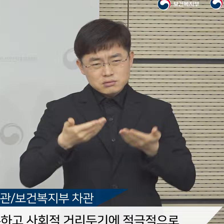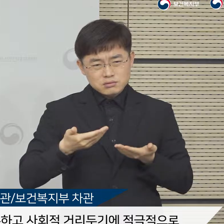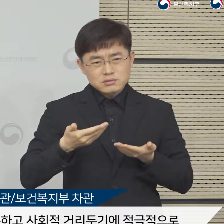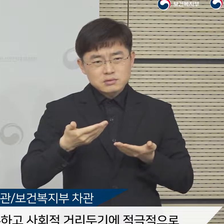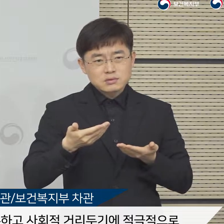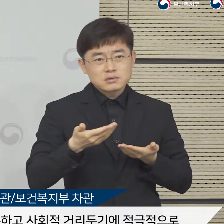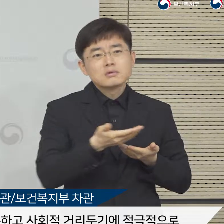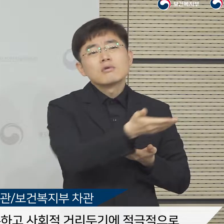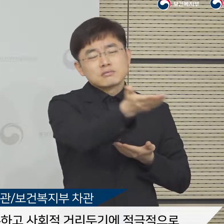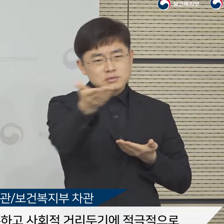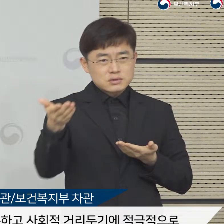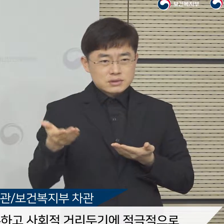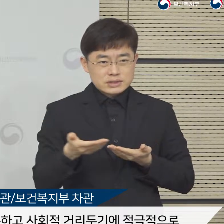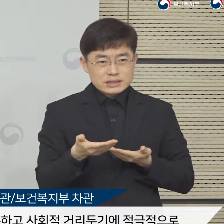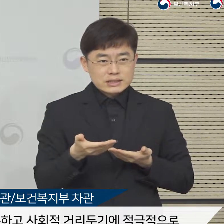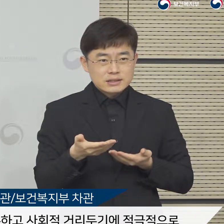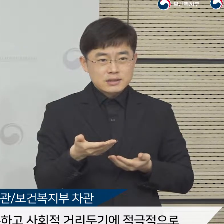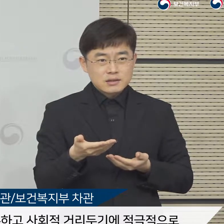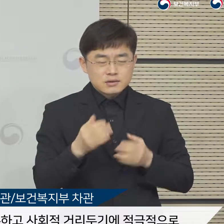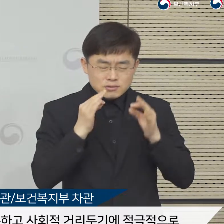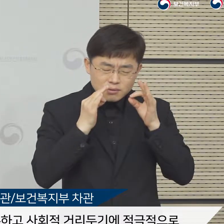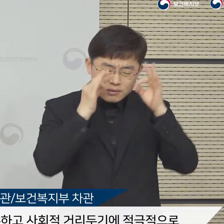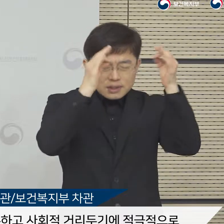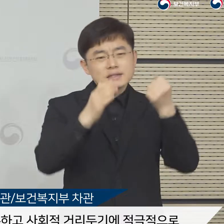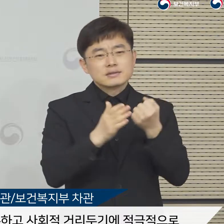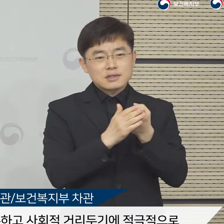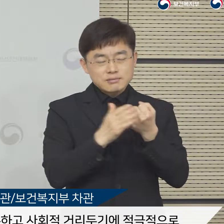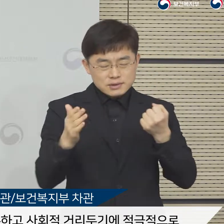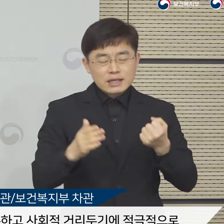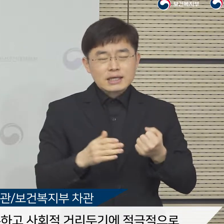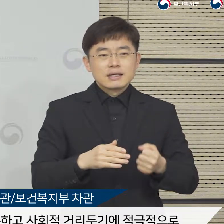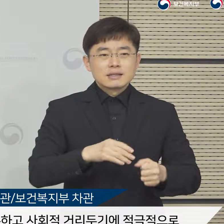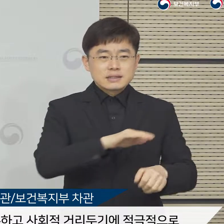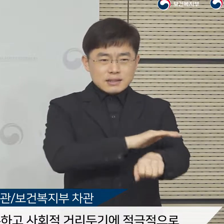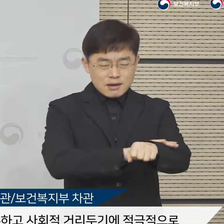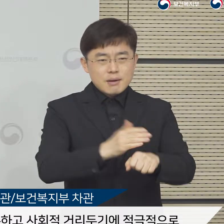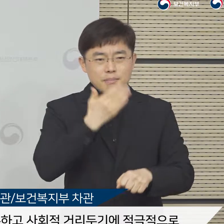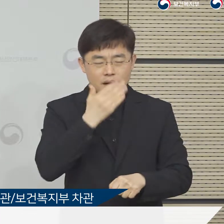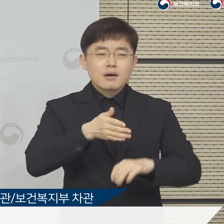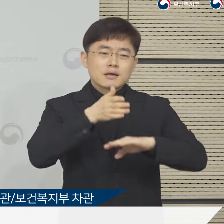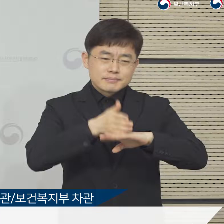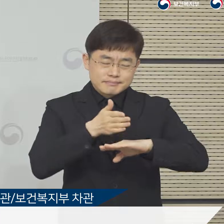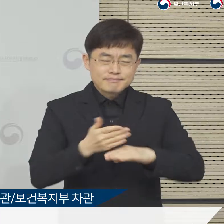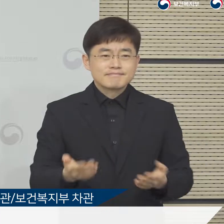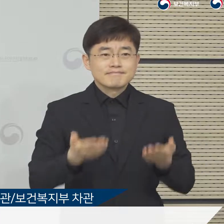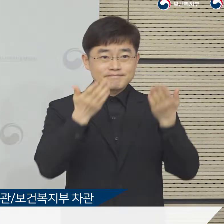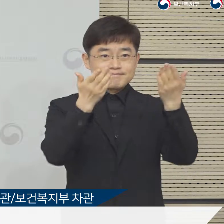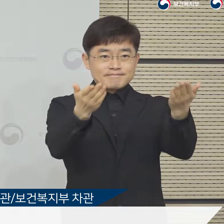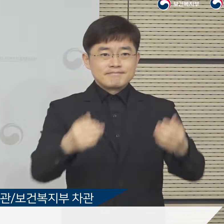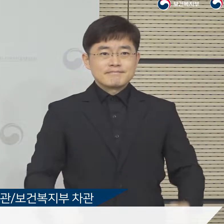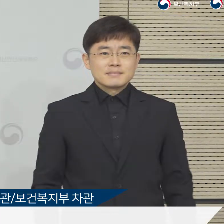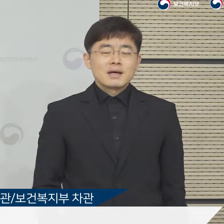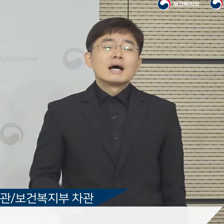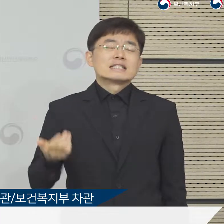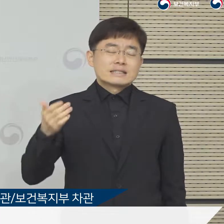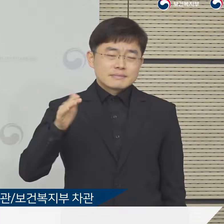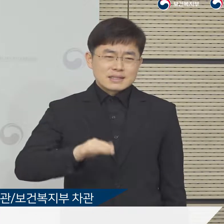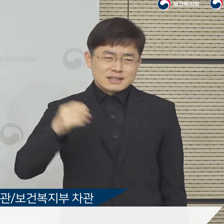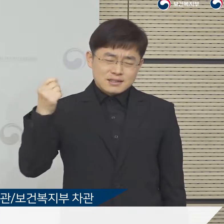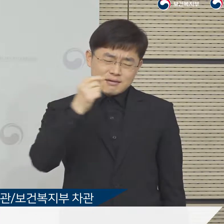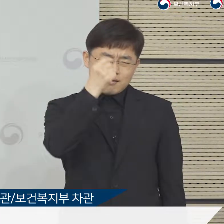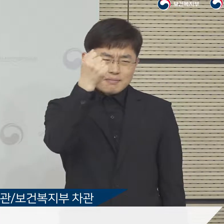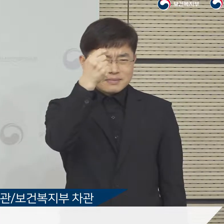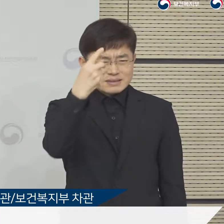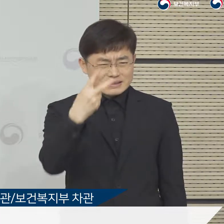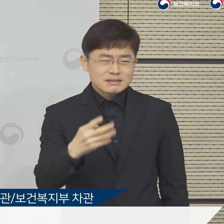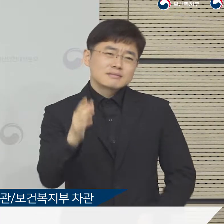계시는 모든 국민들의 노력에 깊이 감사드립니다. 하지만 여러 차례 말씀드린 바와